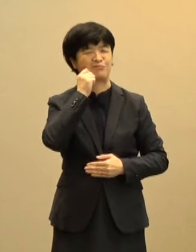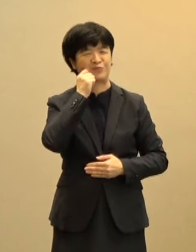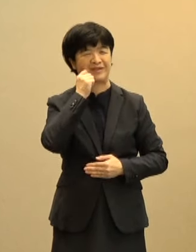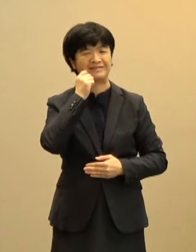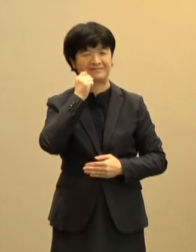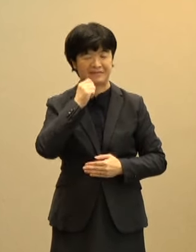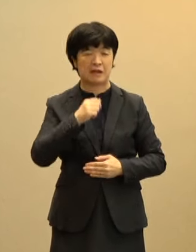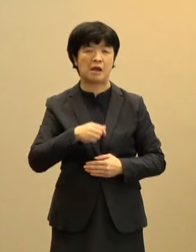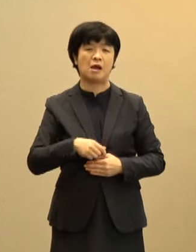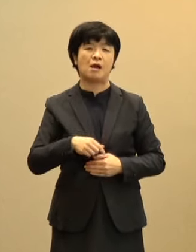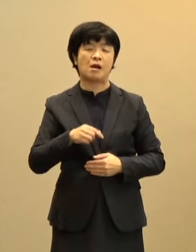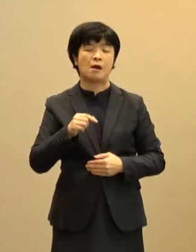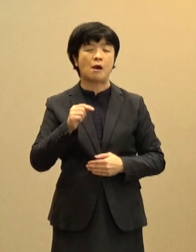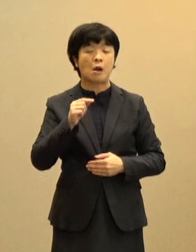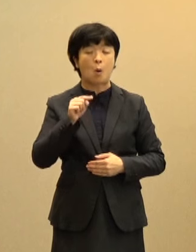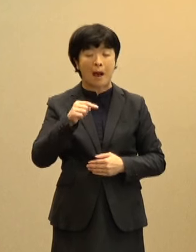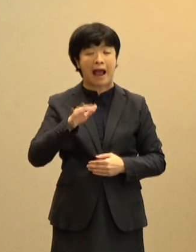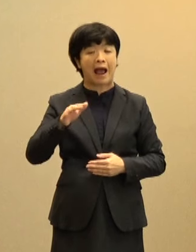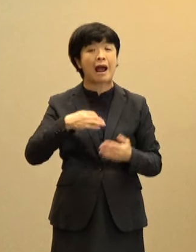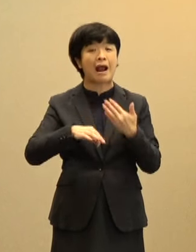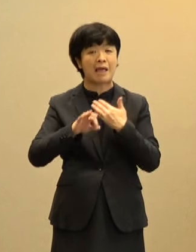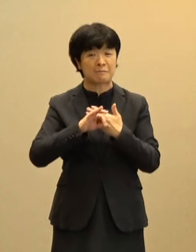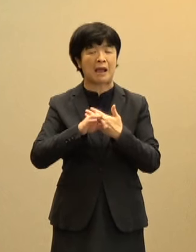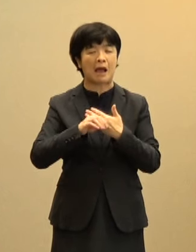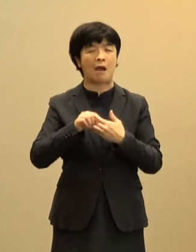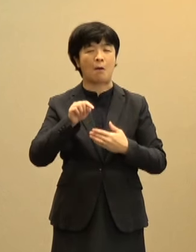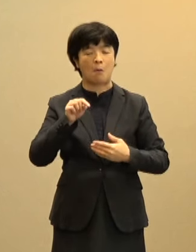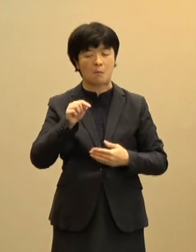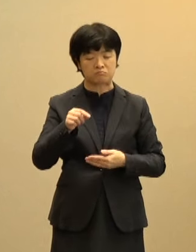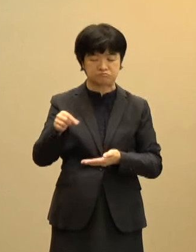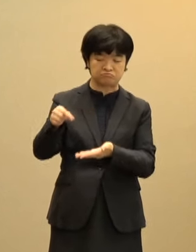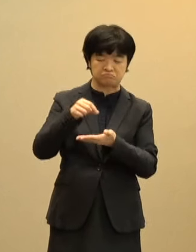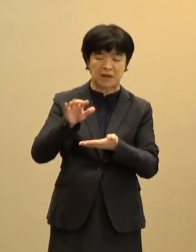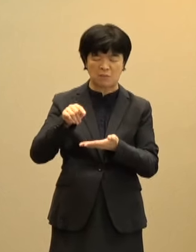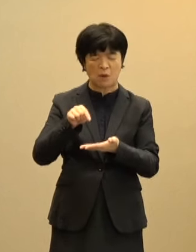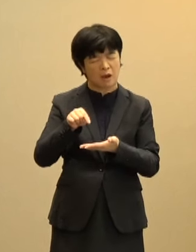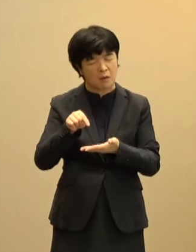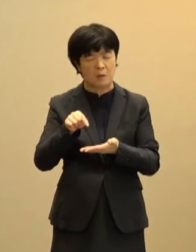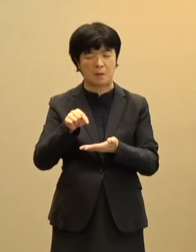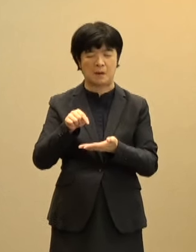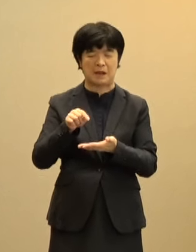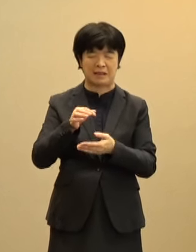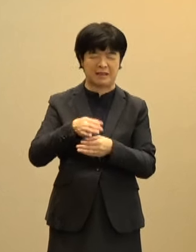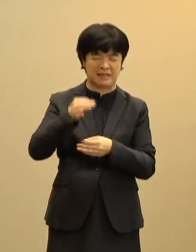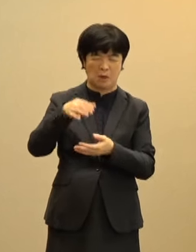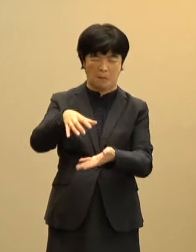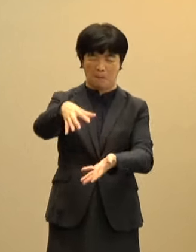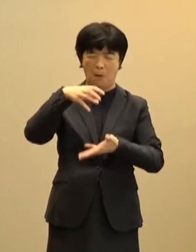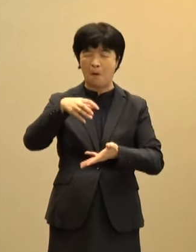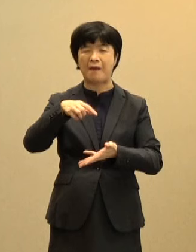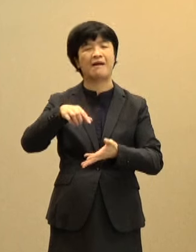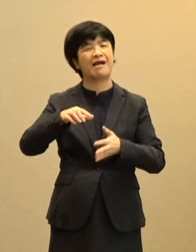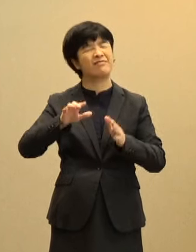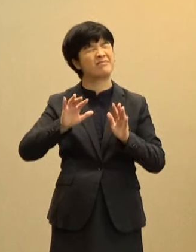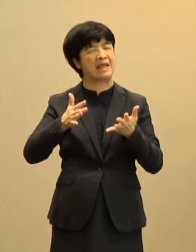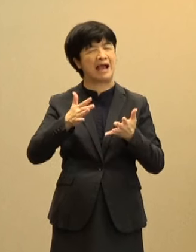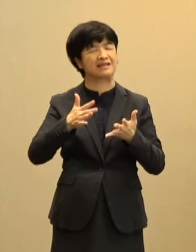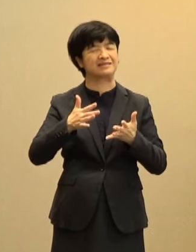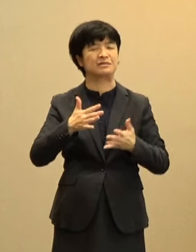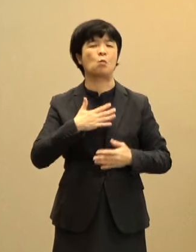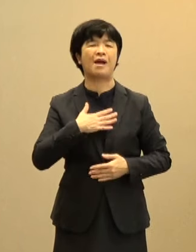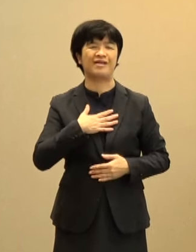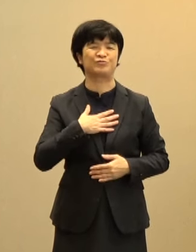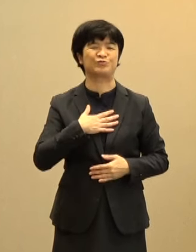利回りの商品とかが、まあ、発生しず、まあ、なんていうか存在し得ないことですとか、